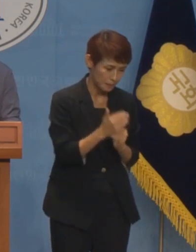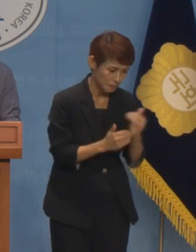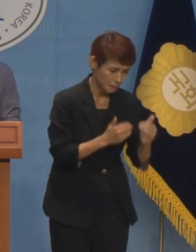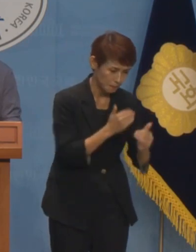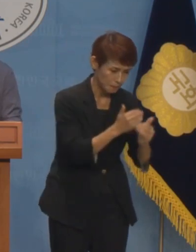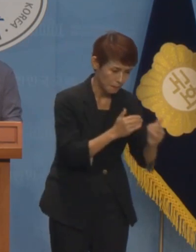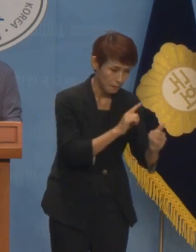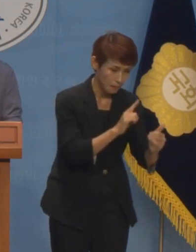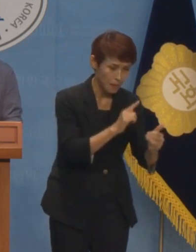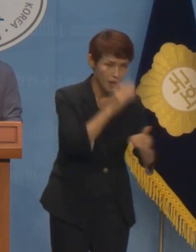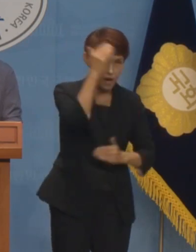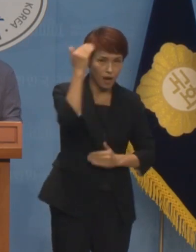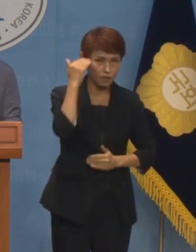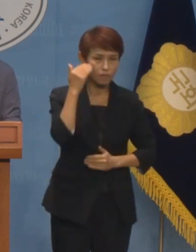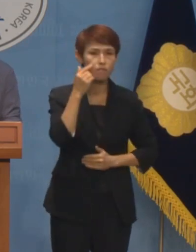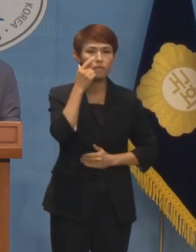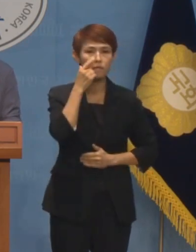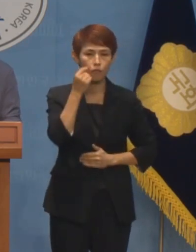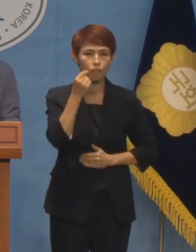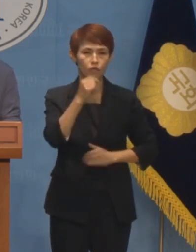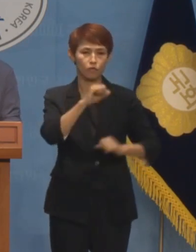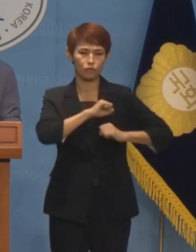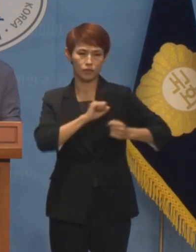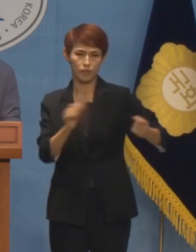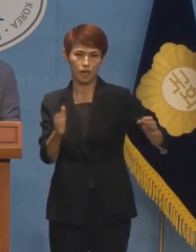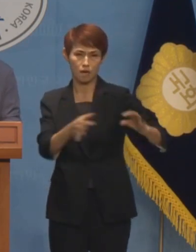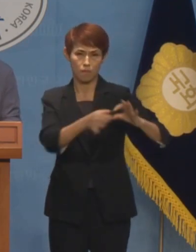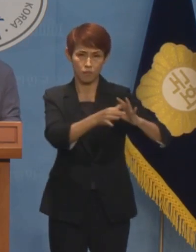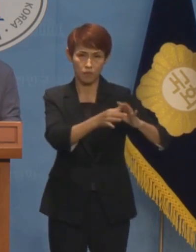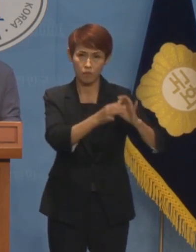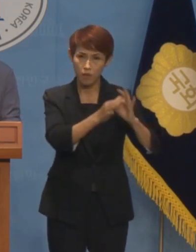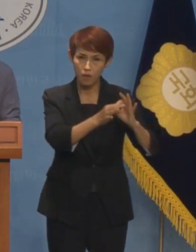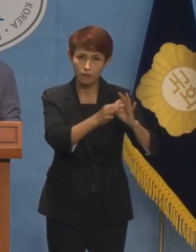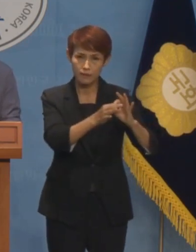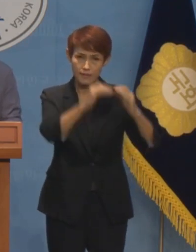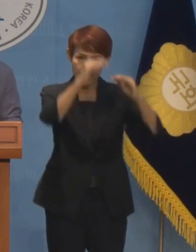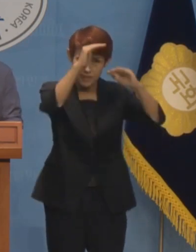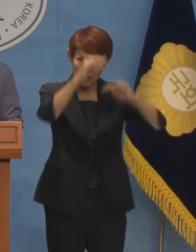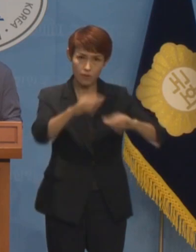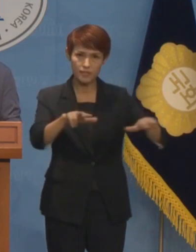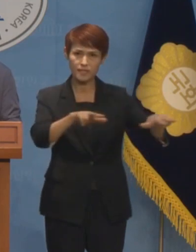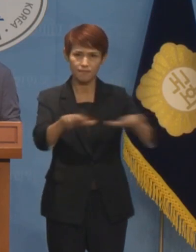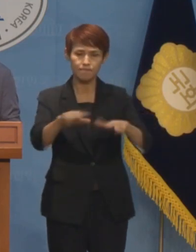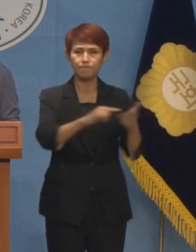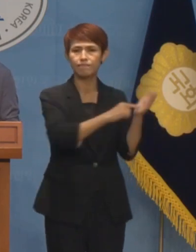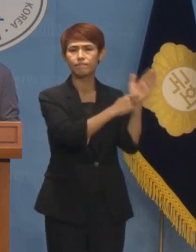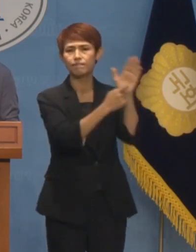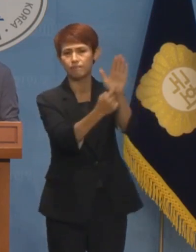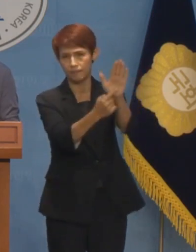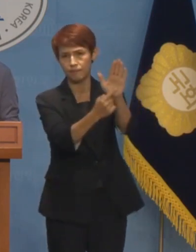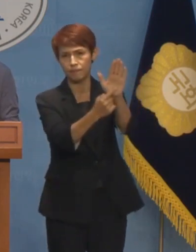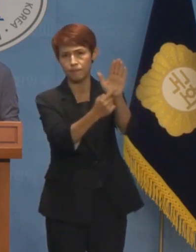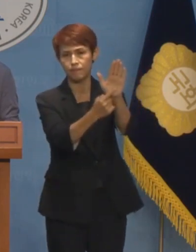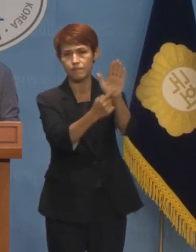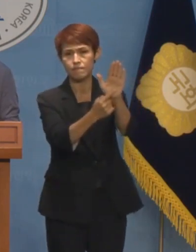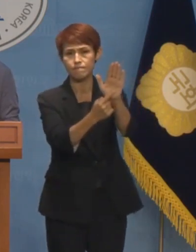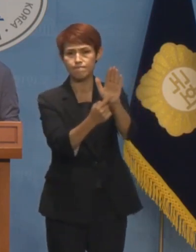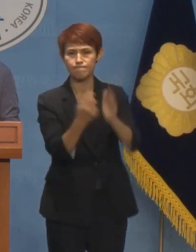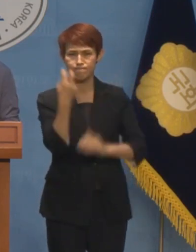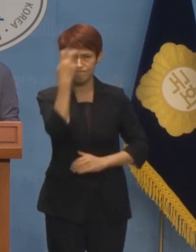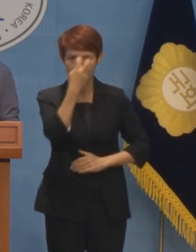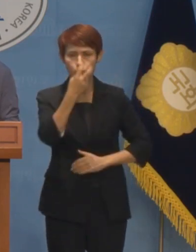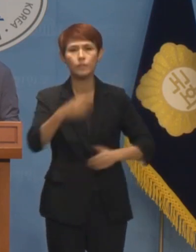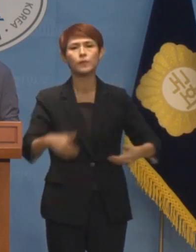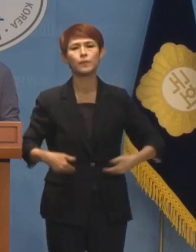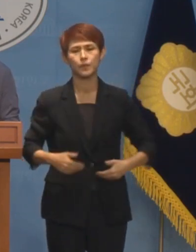이른바 한일 군사 협력의 그 모든 전모를 즉각 공개하고 철저하게